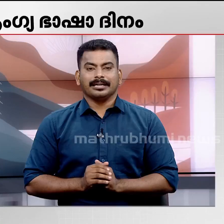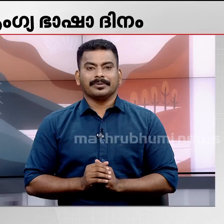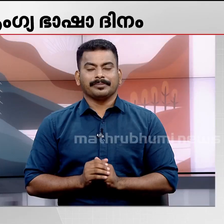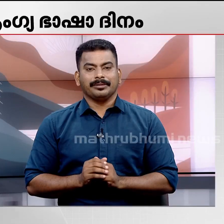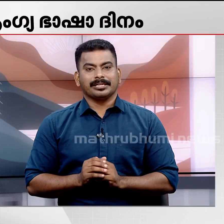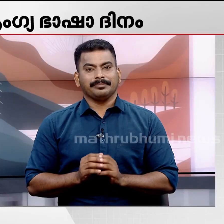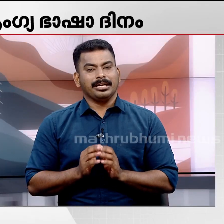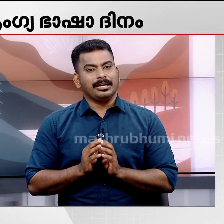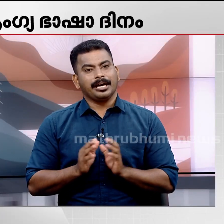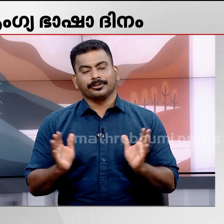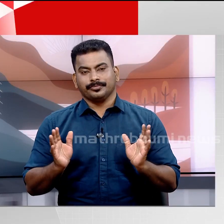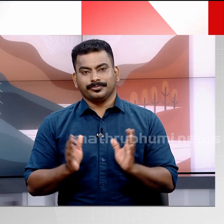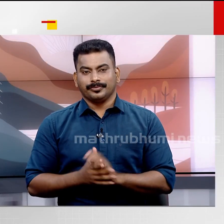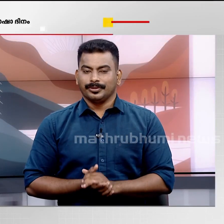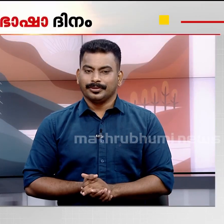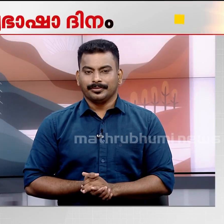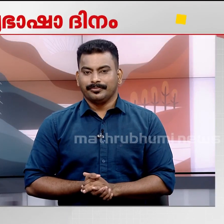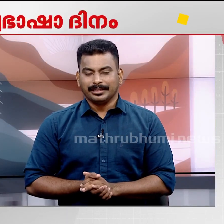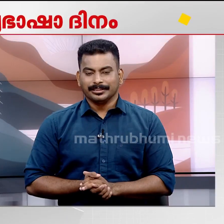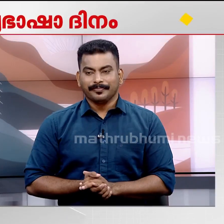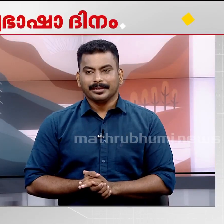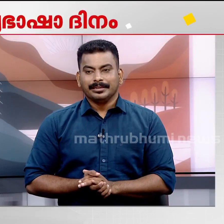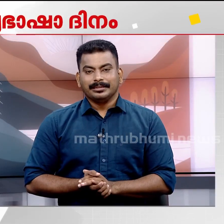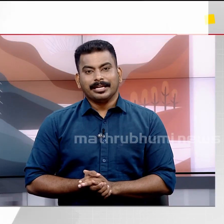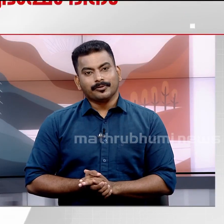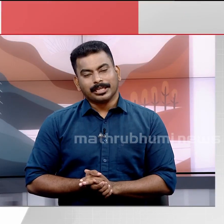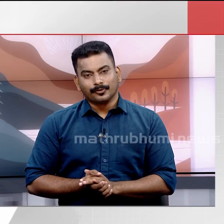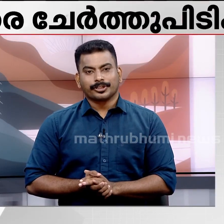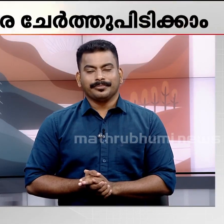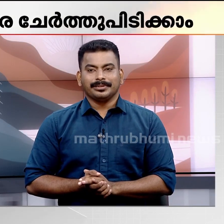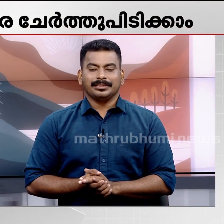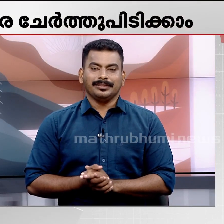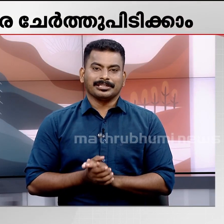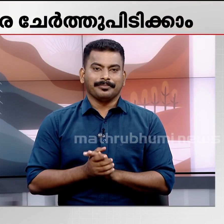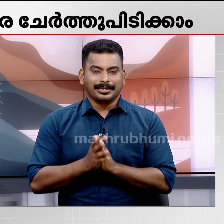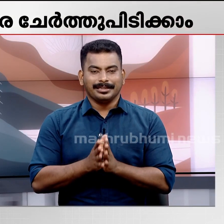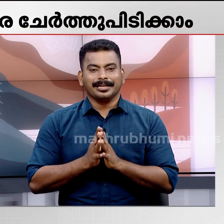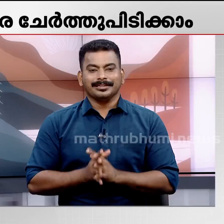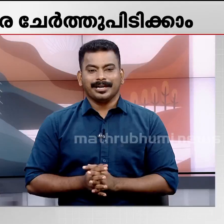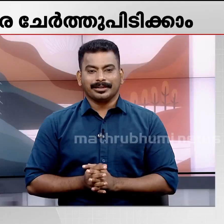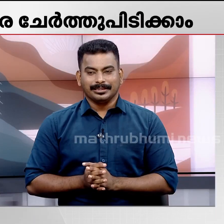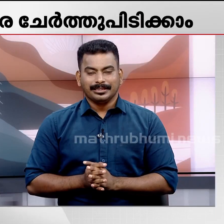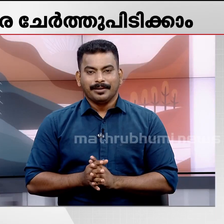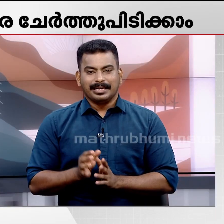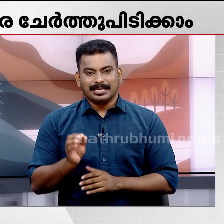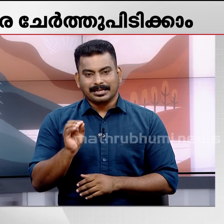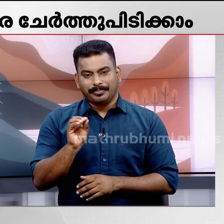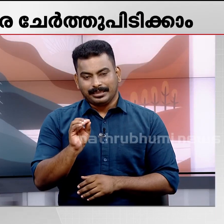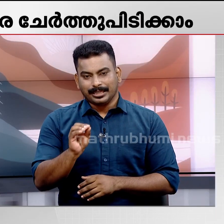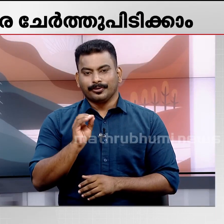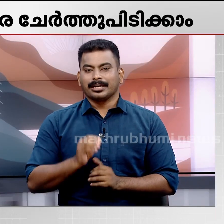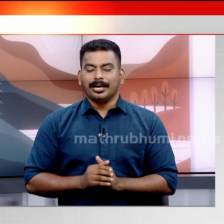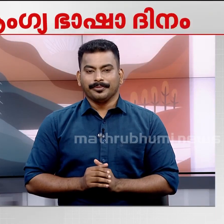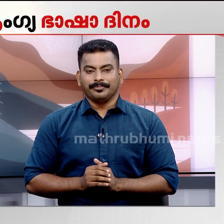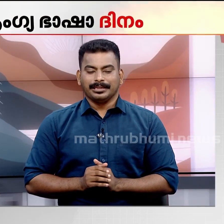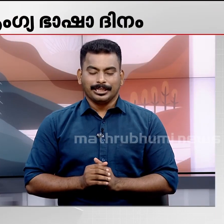ഈ ആംഗ്യഭാഷ പരിഭാഷ ഇപ്പോൾ എല്ലായിടത്തും വരുന്നത്. ഇതിലേറ്റവും സന്തോഷം ദിവീഷോടം പറഞ്ഞത് തന്നെയാണ്. അവർക്ക് മനസ്സിലാക്കാൻ